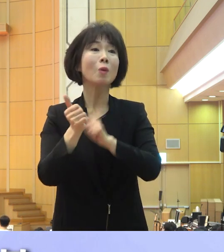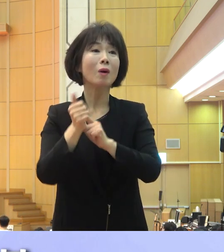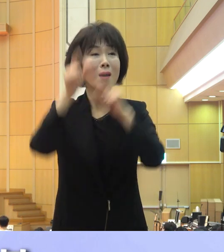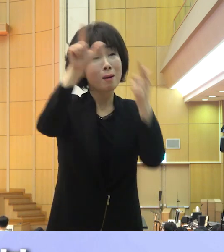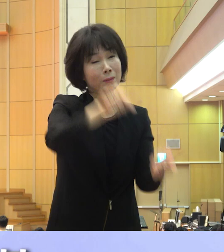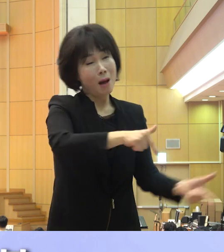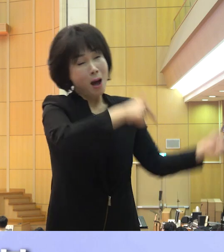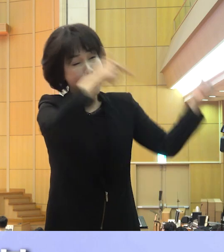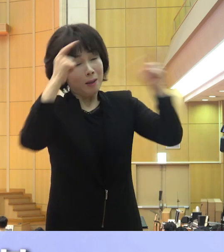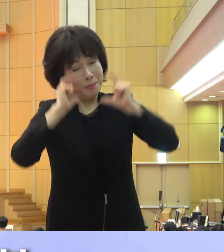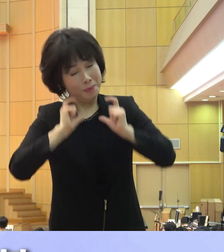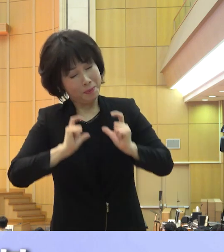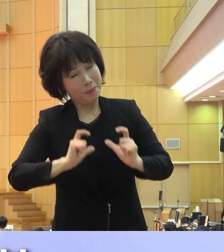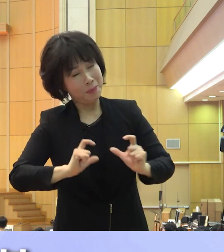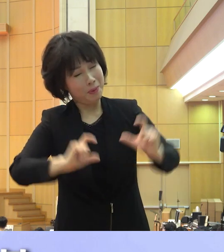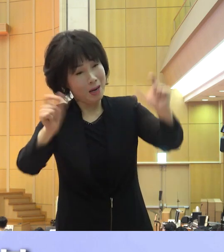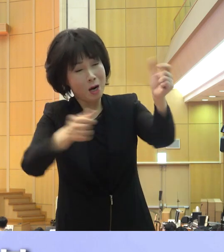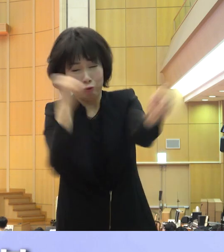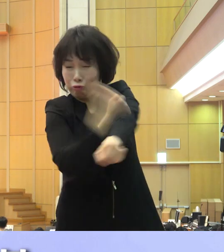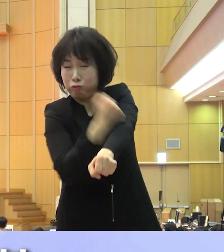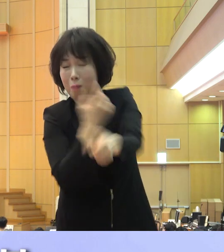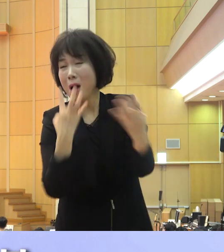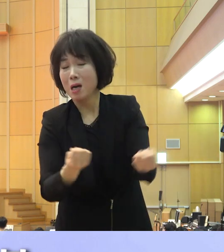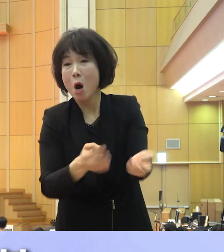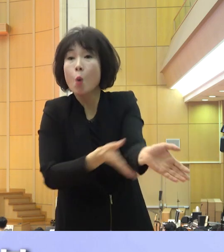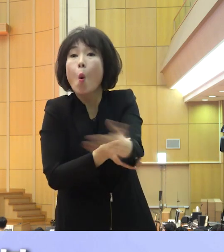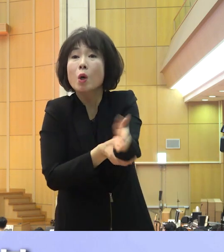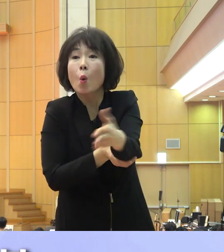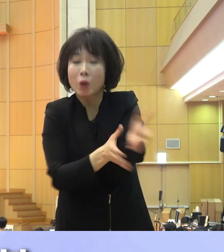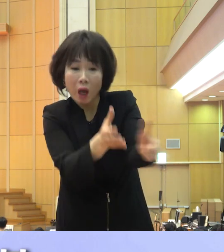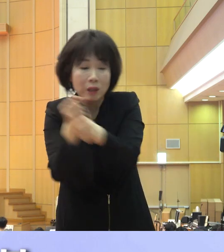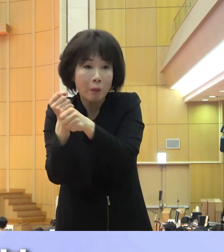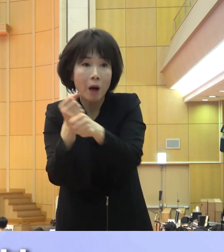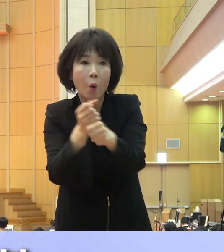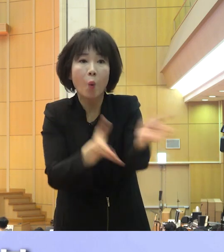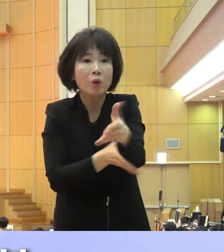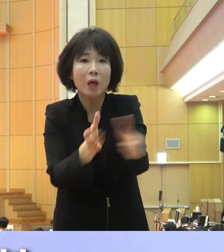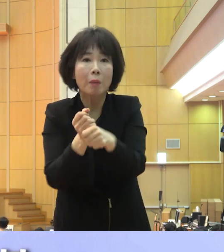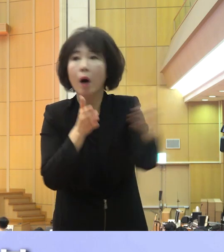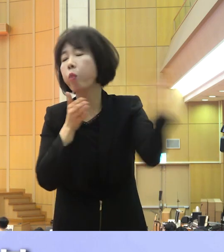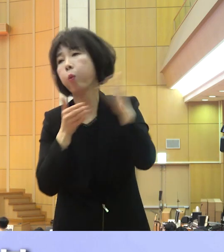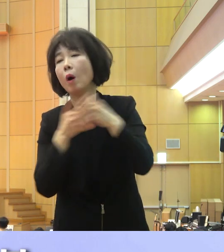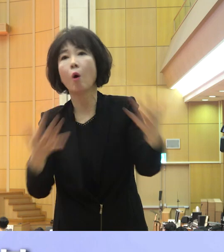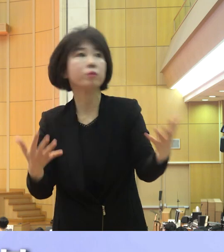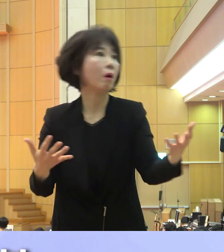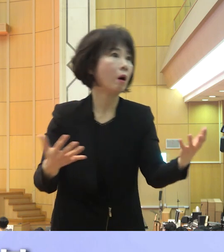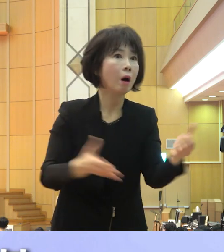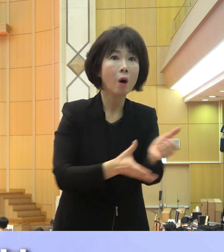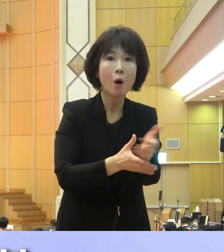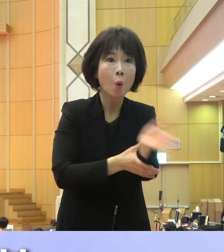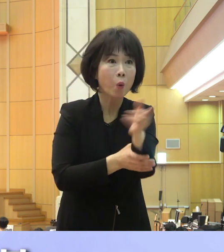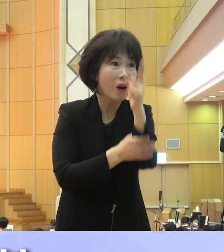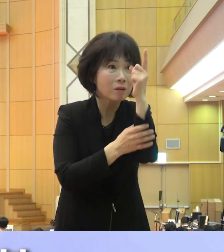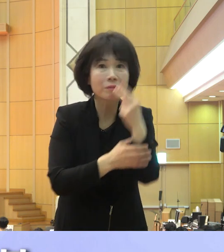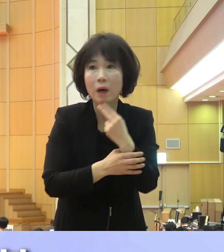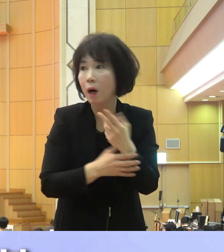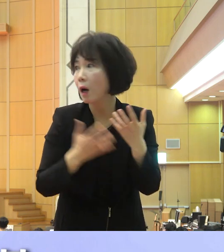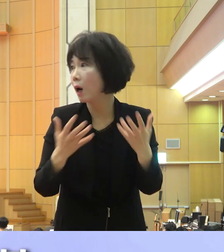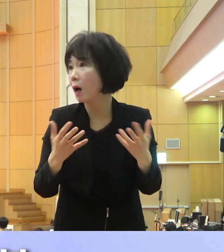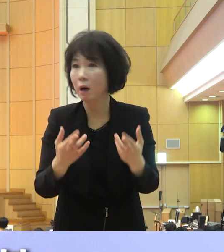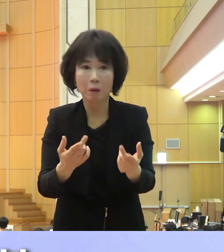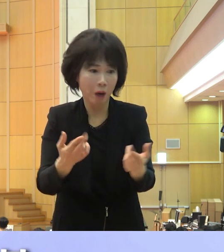못 잡았잖아요. 아니, 고기 못 잡은 건 왜 고기 한 마리 못 잡았는데 그렇게